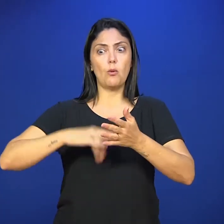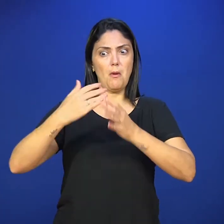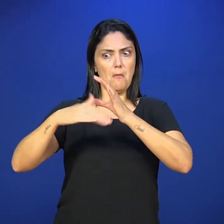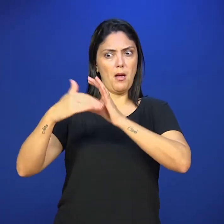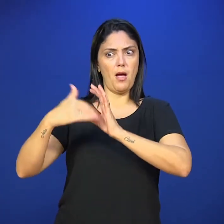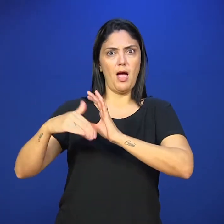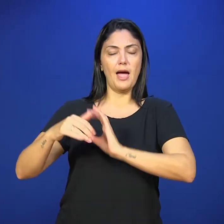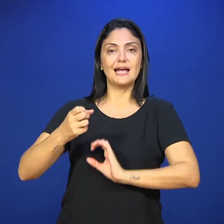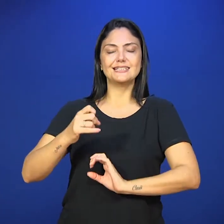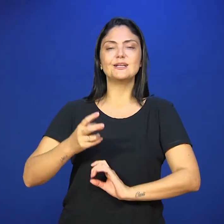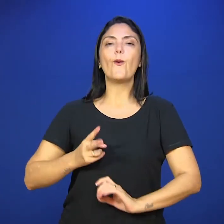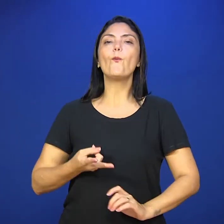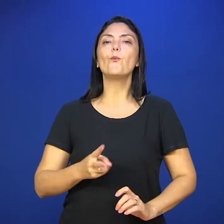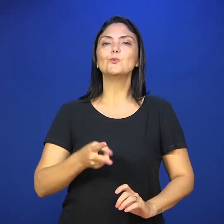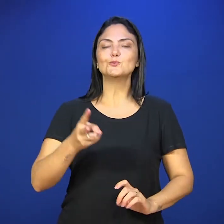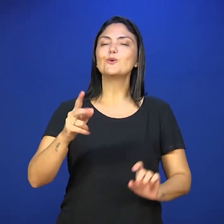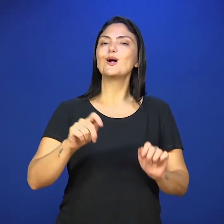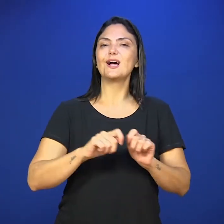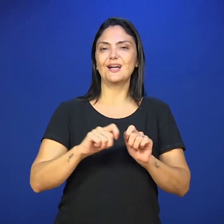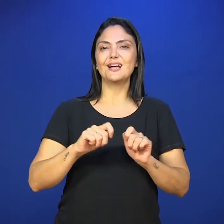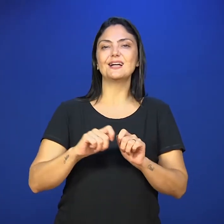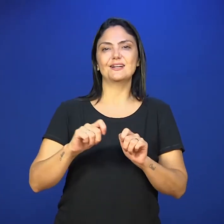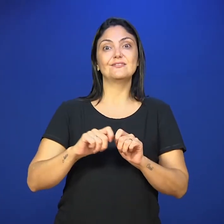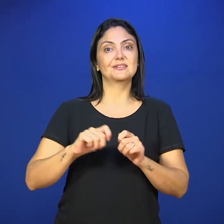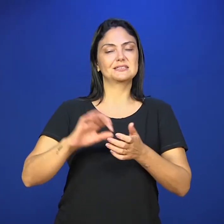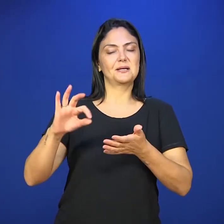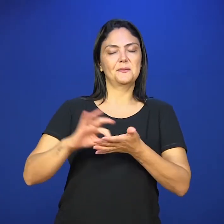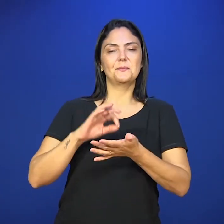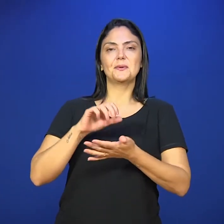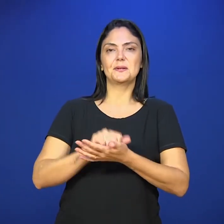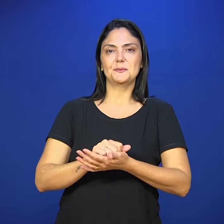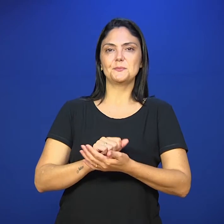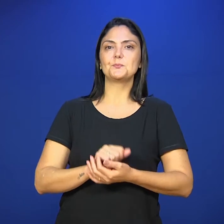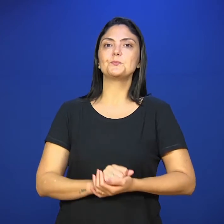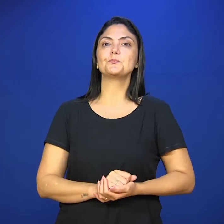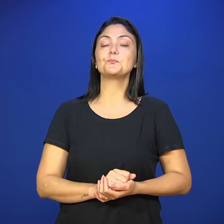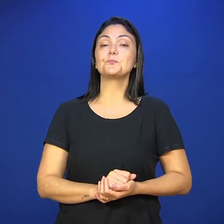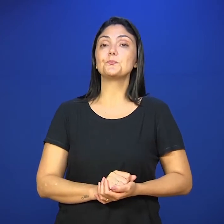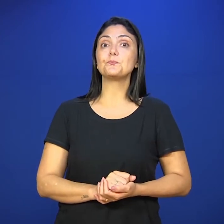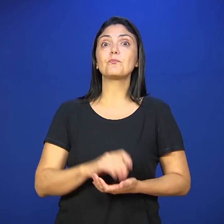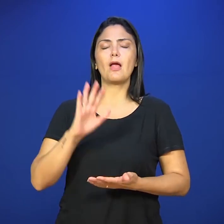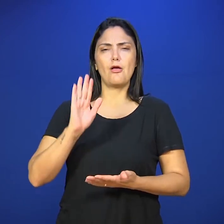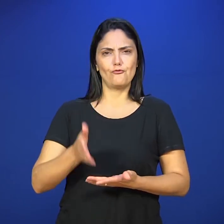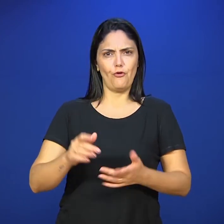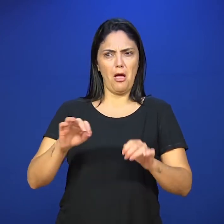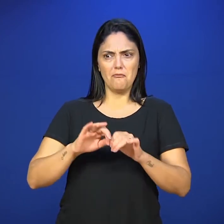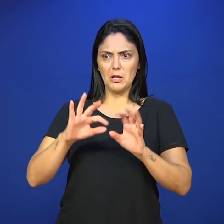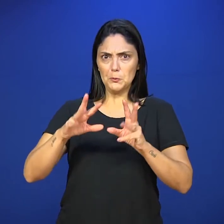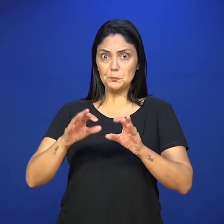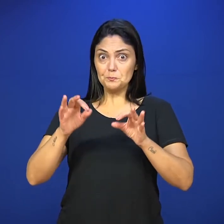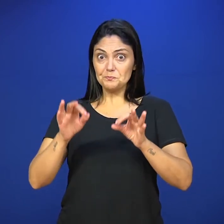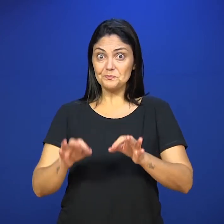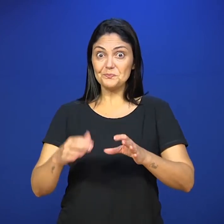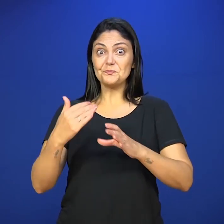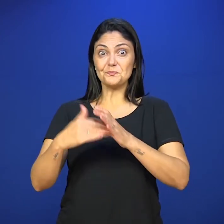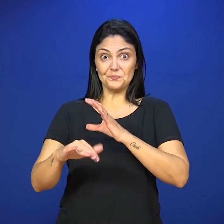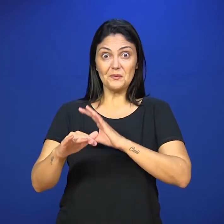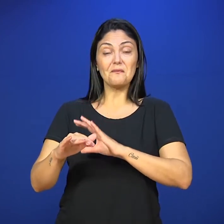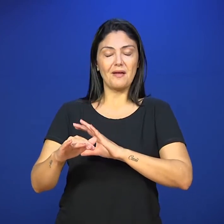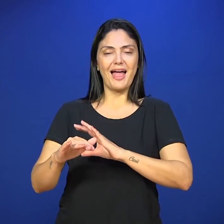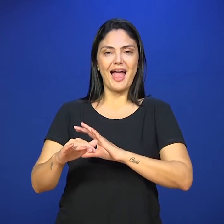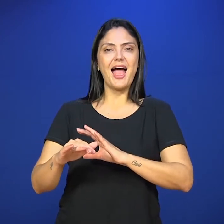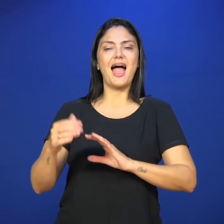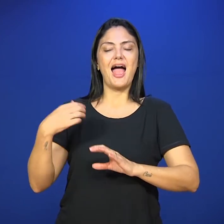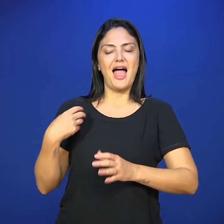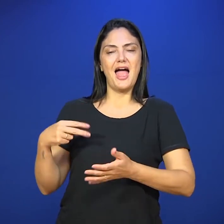fins de dar prosseguimento à realização de sua matrícula. 8. Após validação dos documentos, a matrícula estará